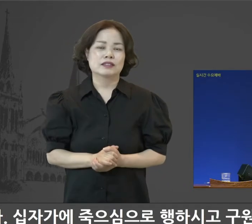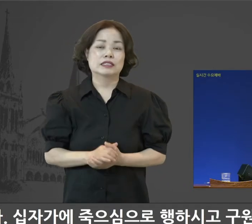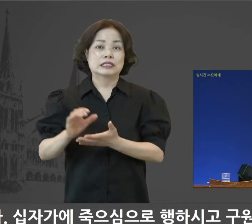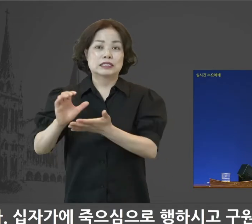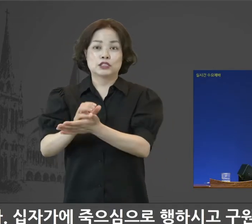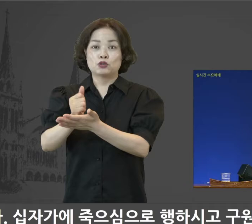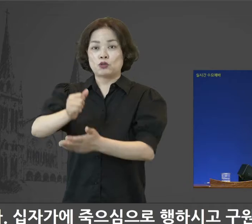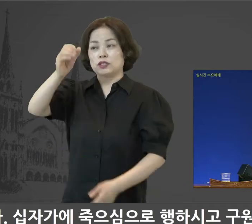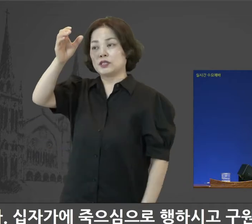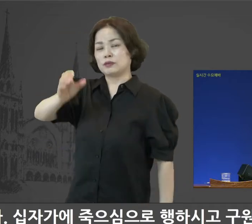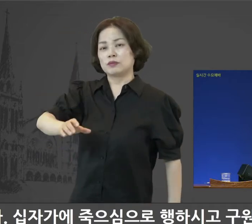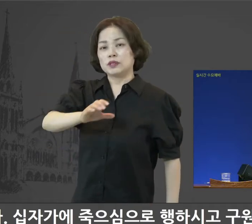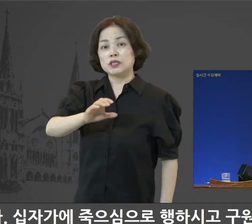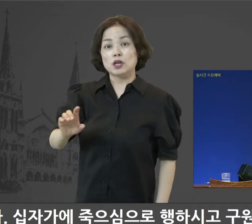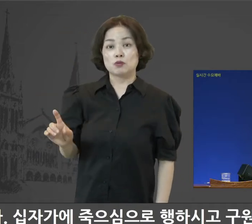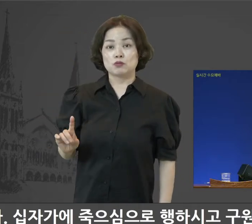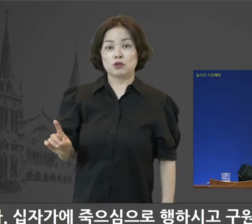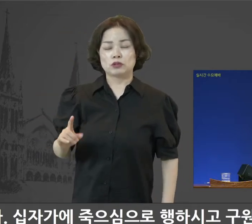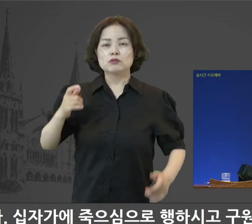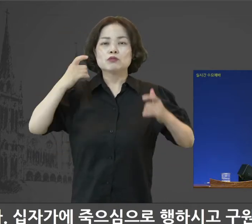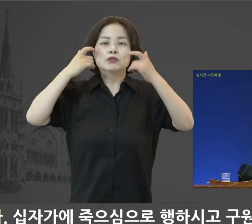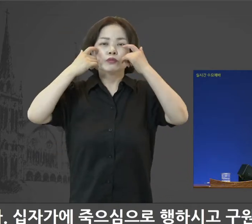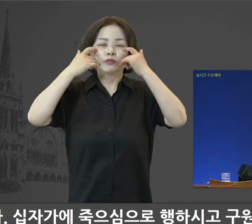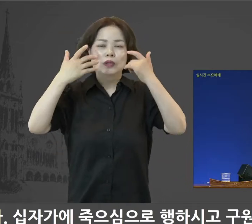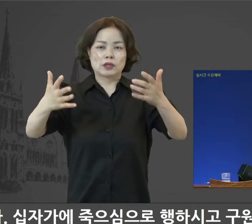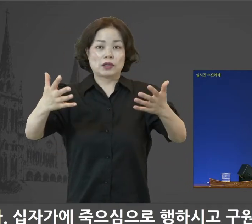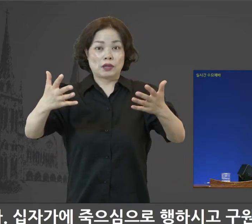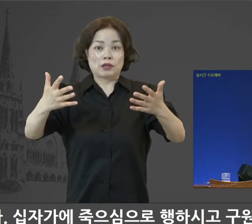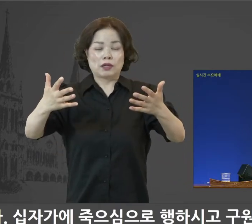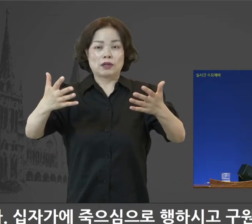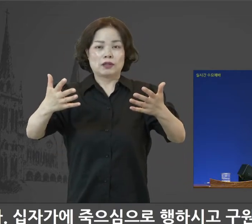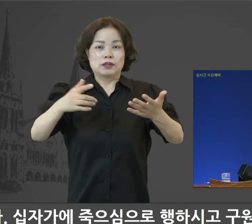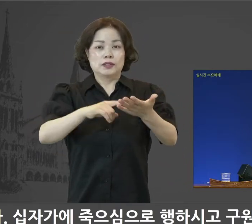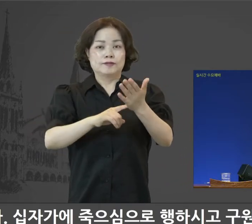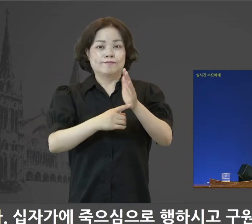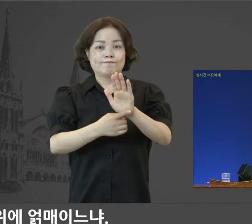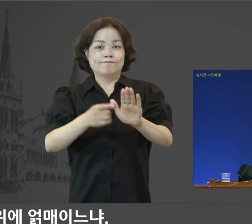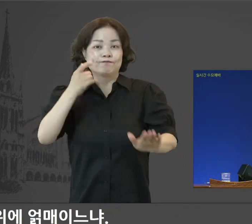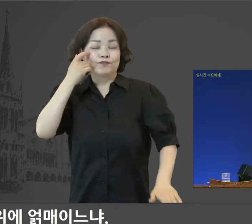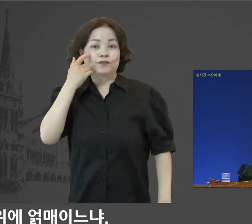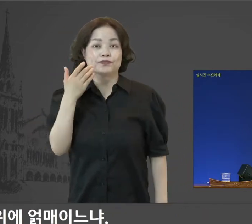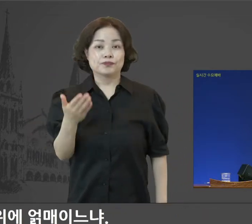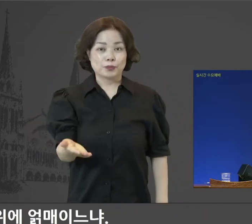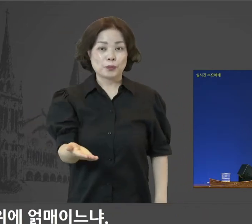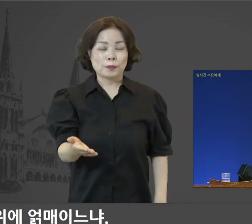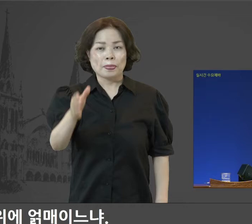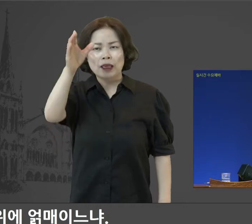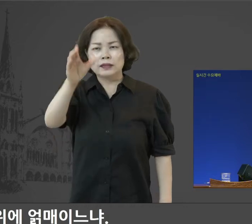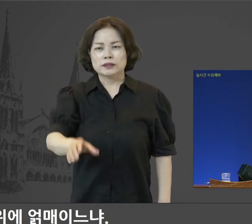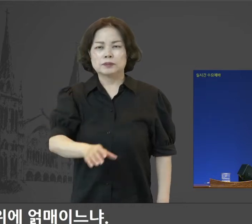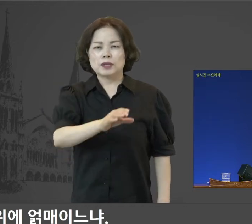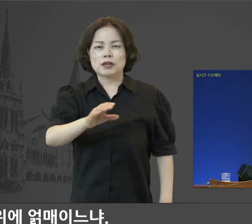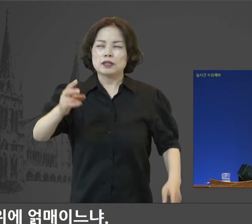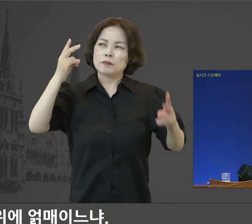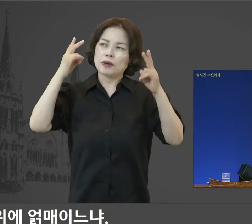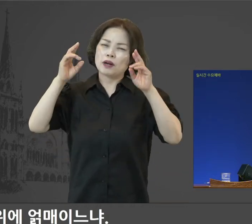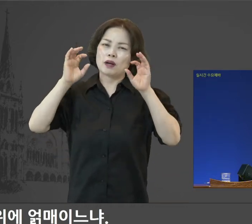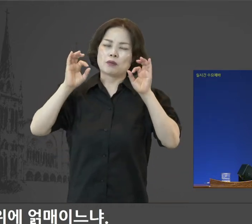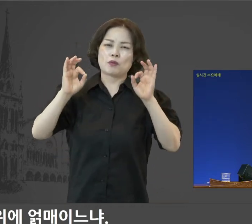그리스도의 십자가에 무엇이 분명하게 선명하게 나타나 있습니까? 십자가를